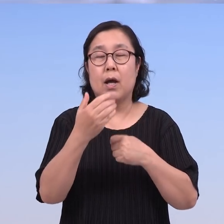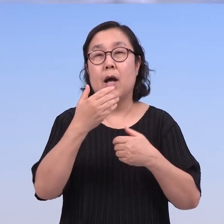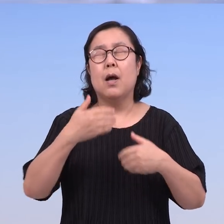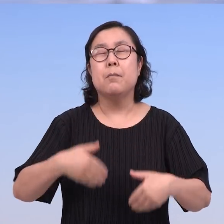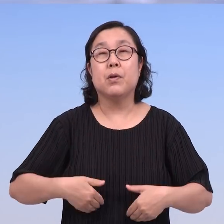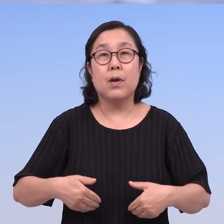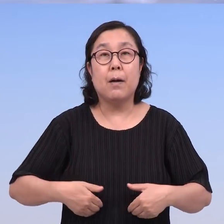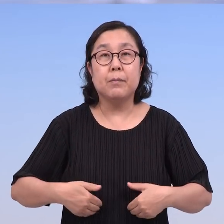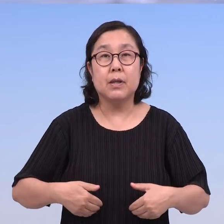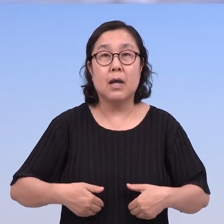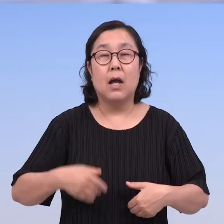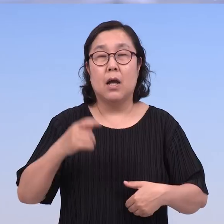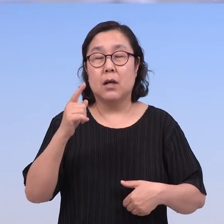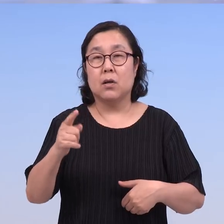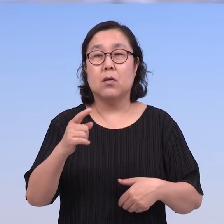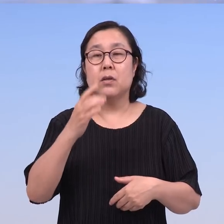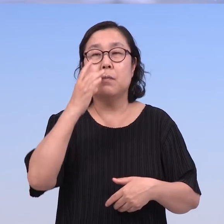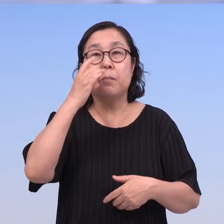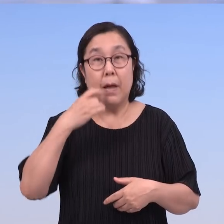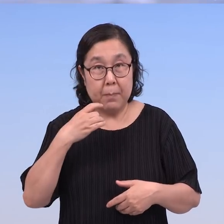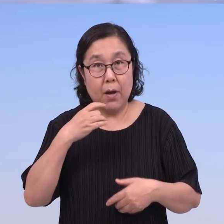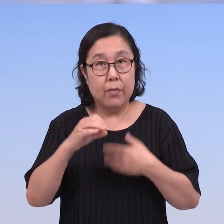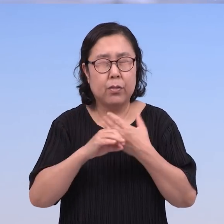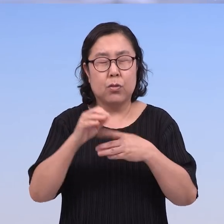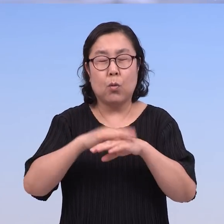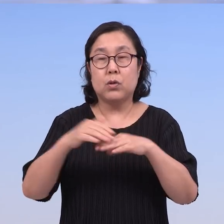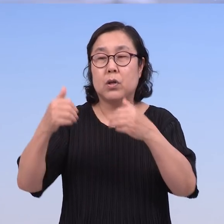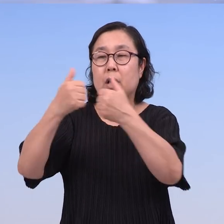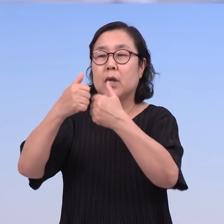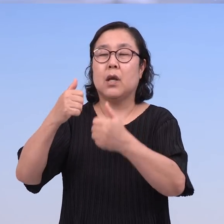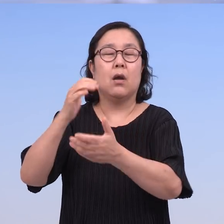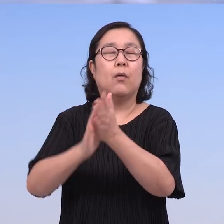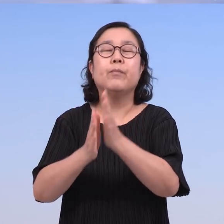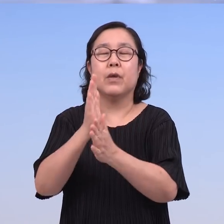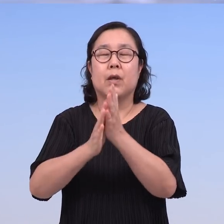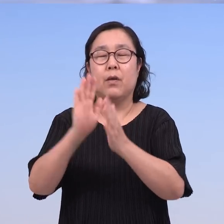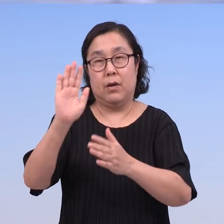이거 쏙 빼놓고 나니까 뭐 도전할 게 있어야지. 도전할 게.